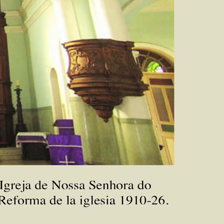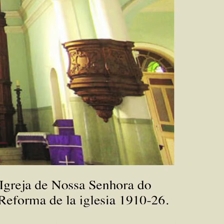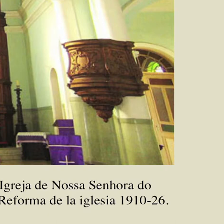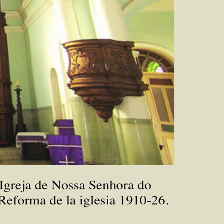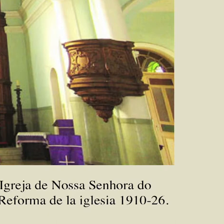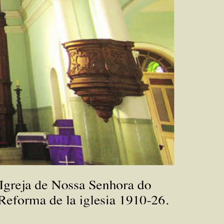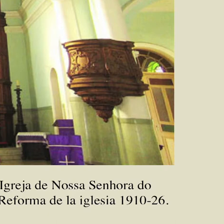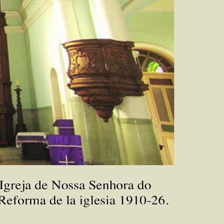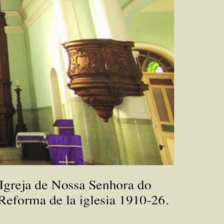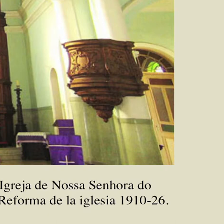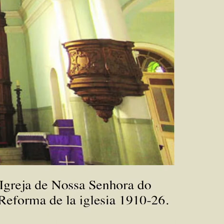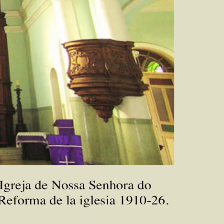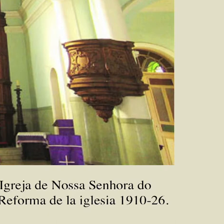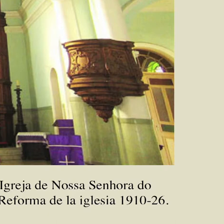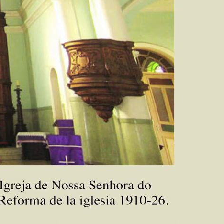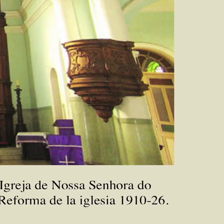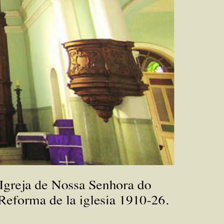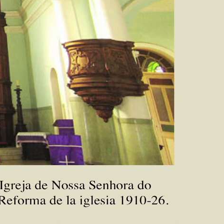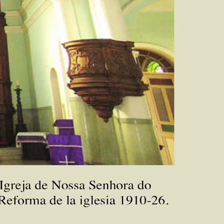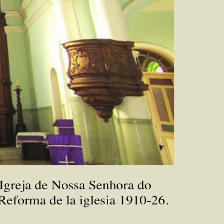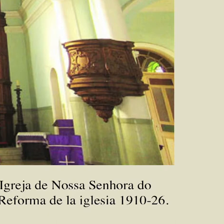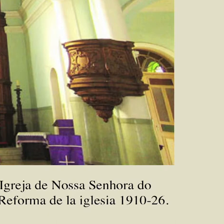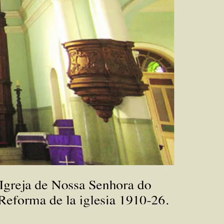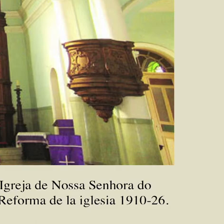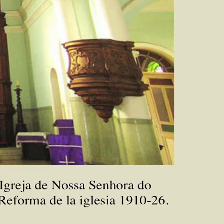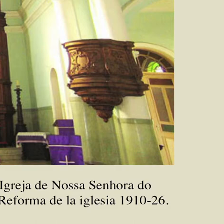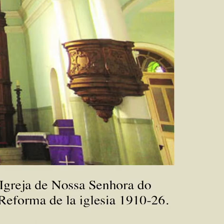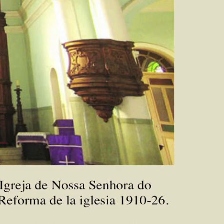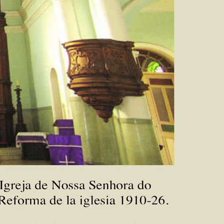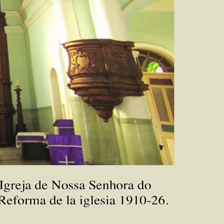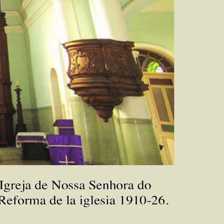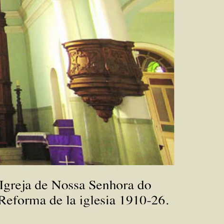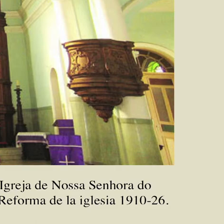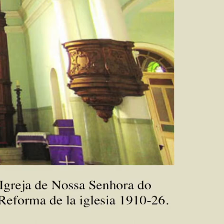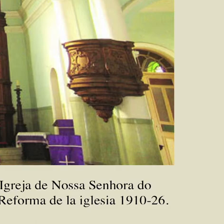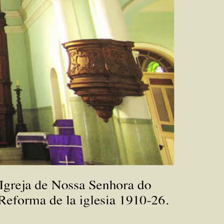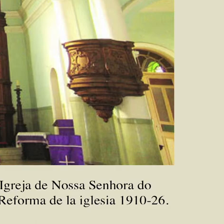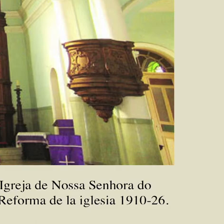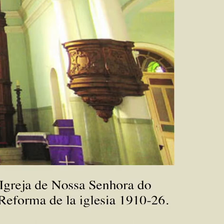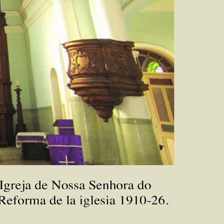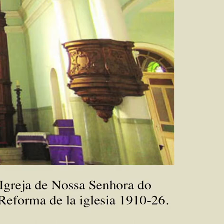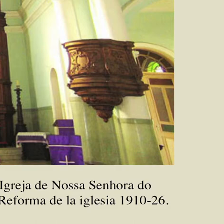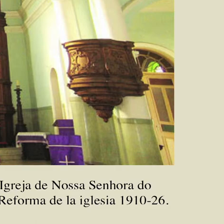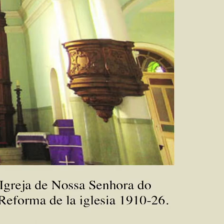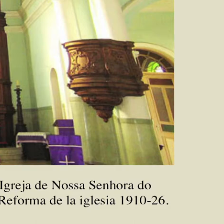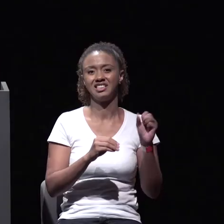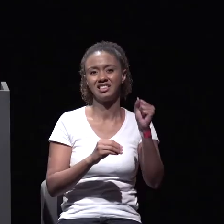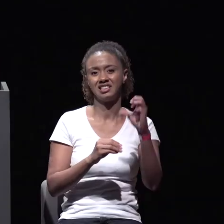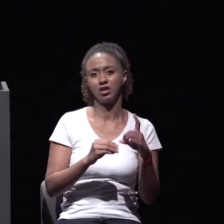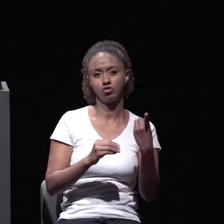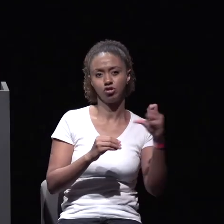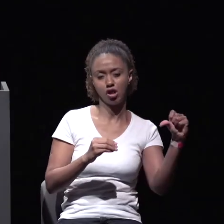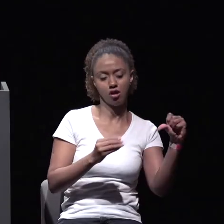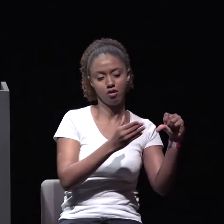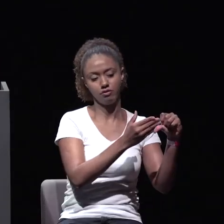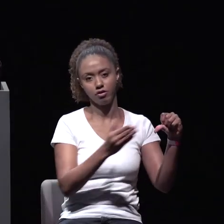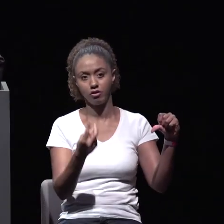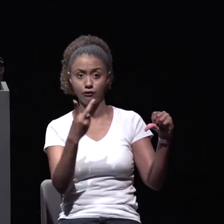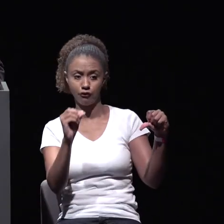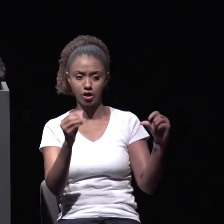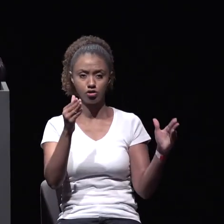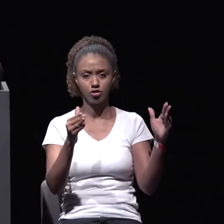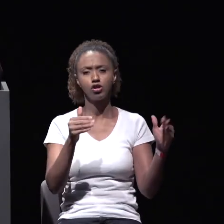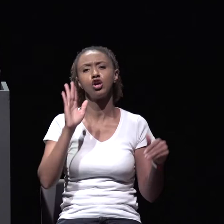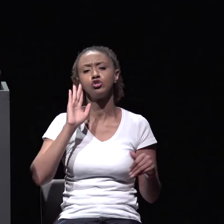belo horizonte se faz o traslado da peça então no final do século 19 e início do século 20 o valor da le jardin já é